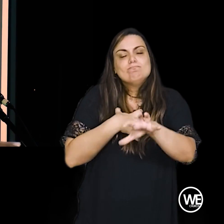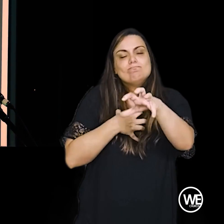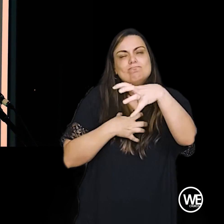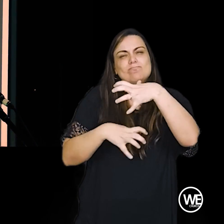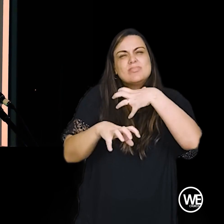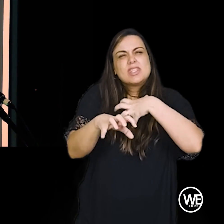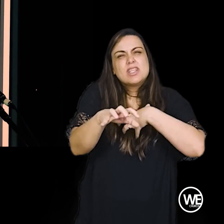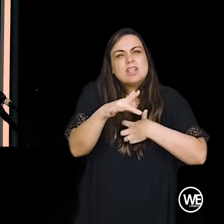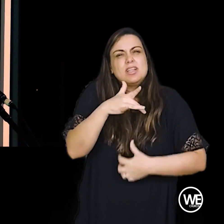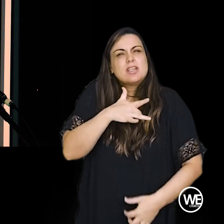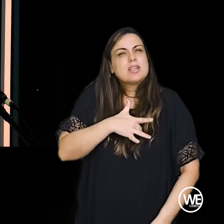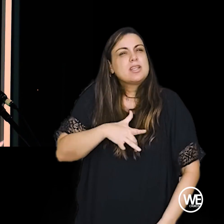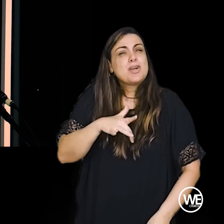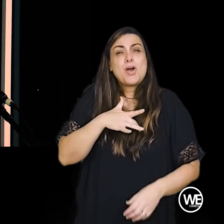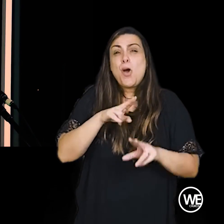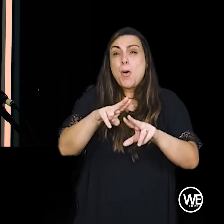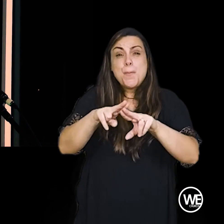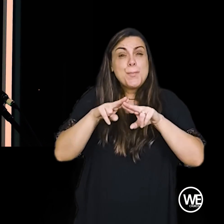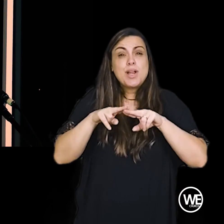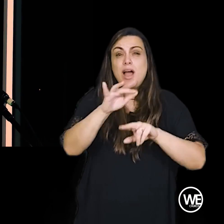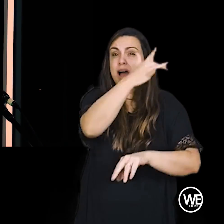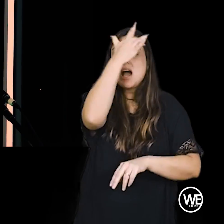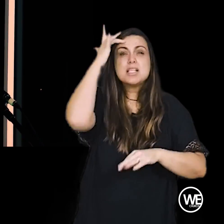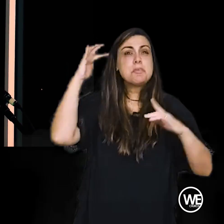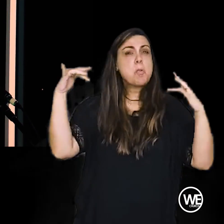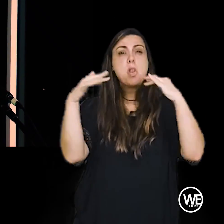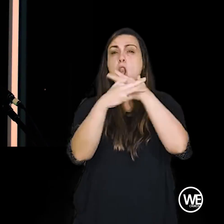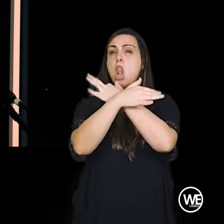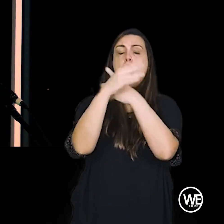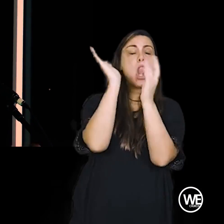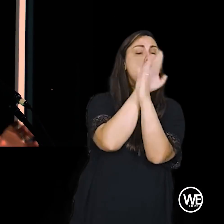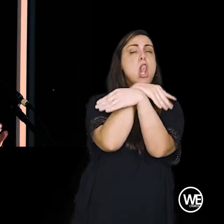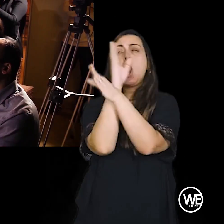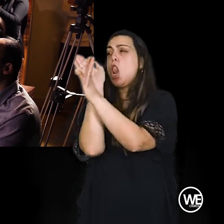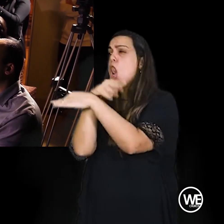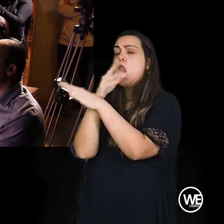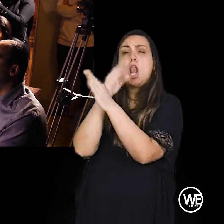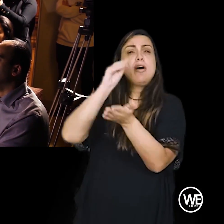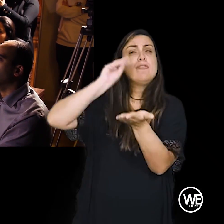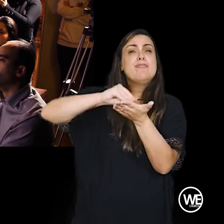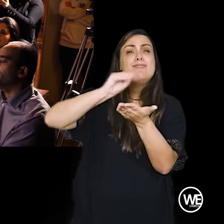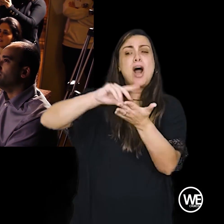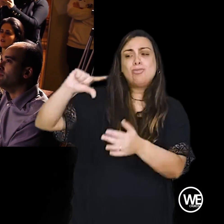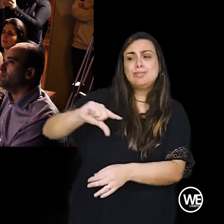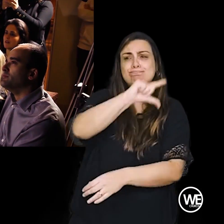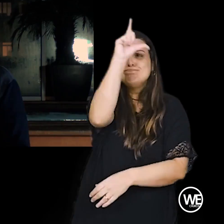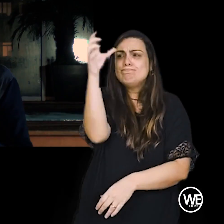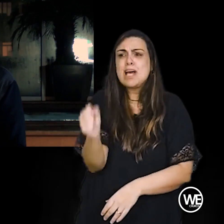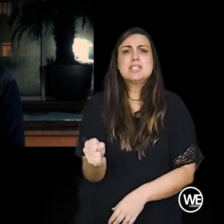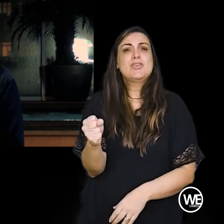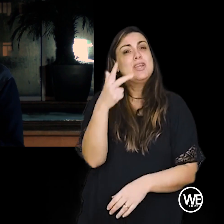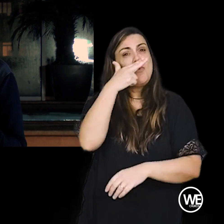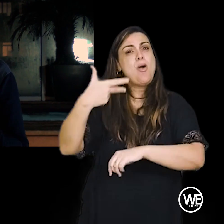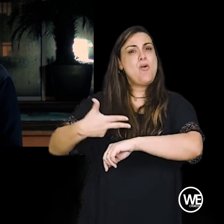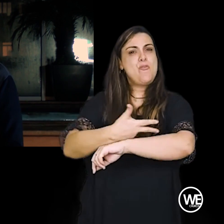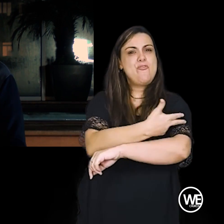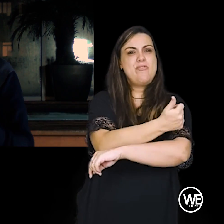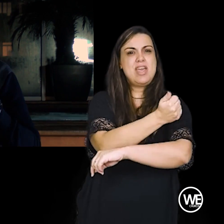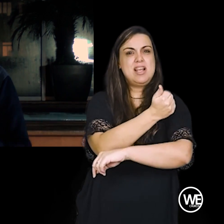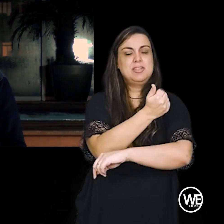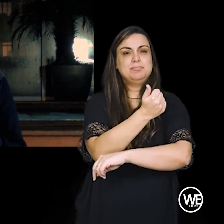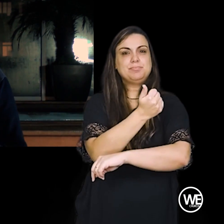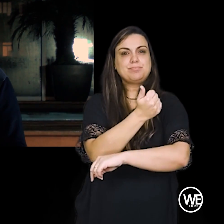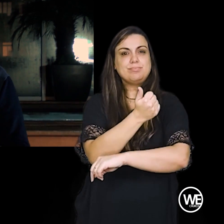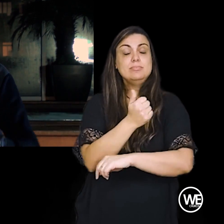porque estavam aflitas e desamparadas, como ovelhas sem pastor. E se a nossa